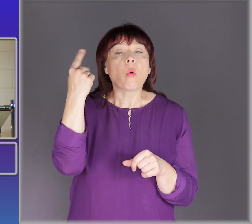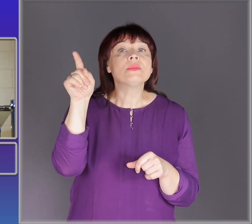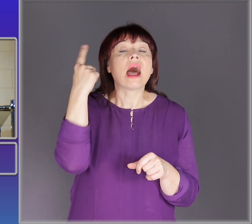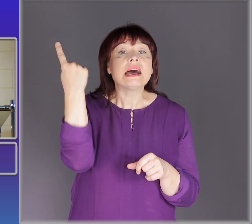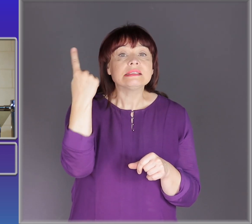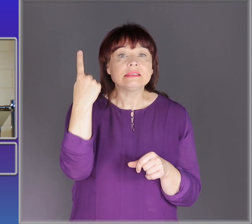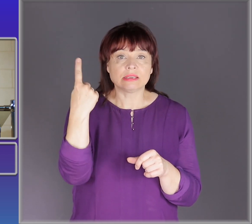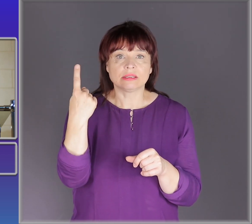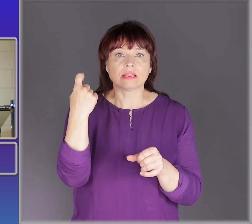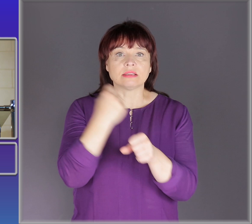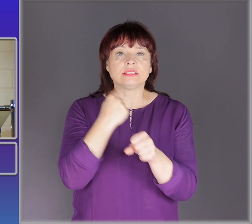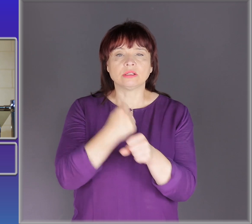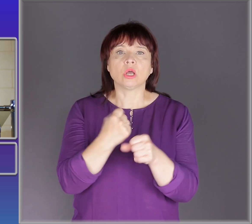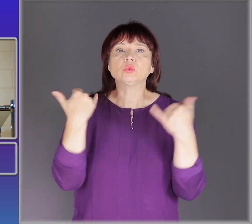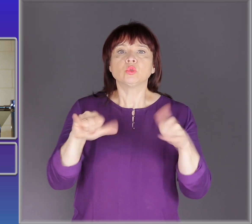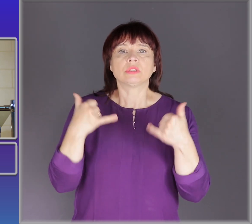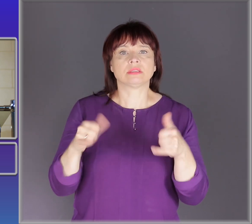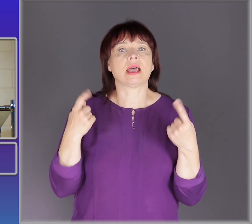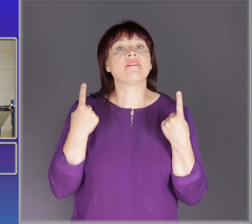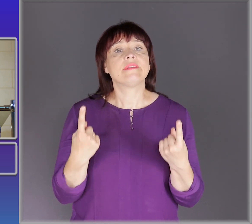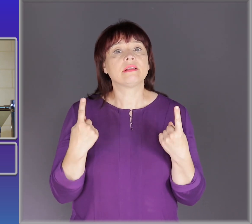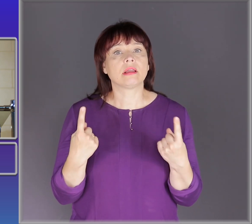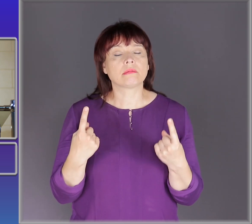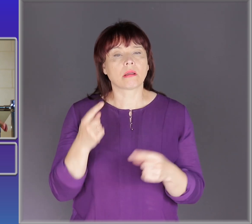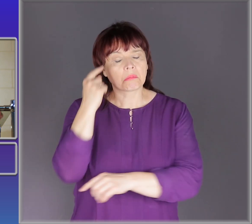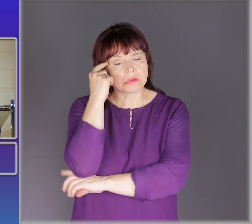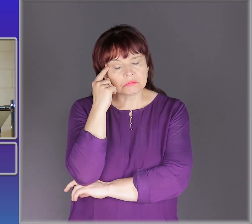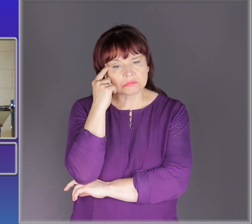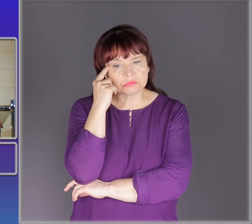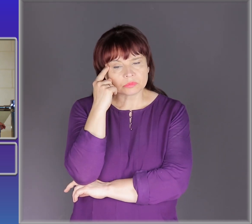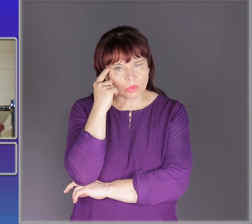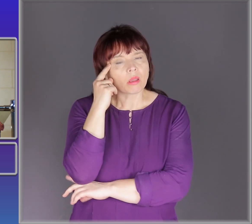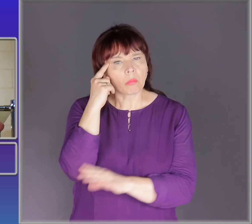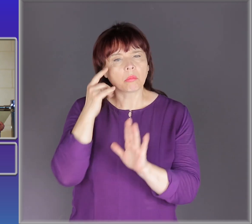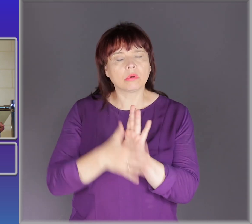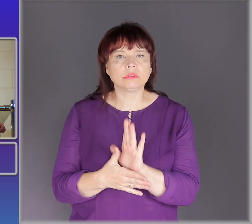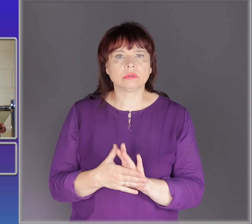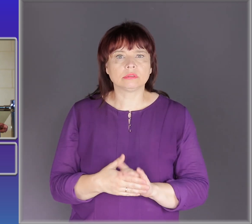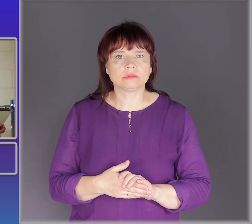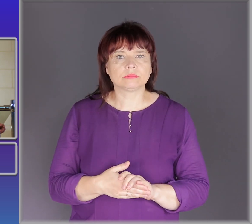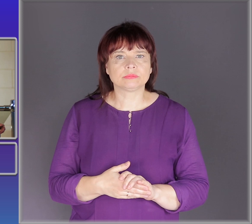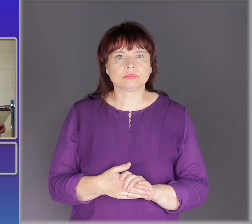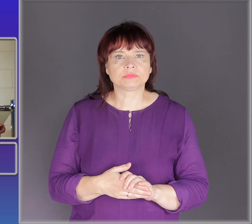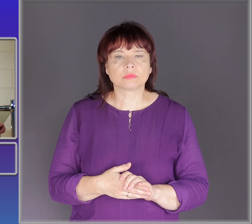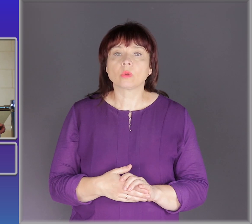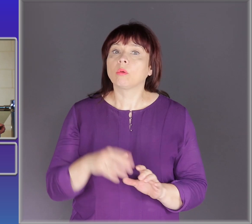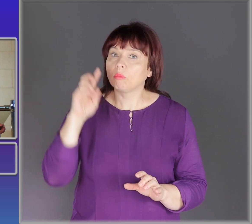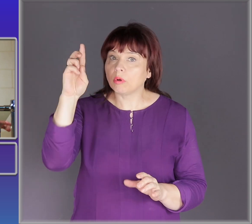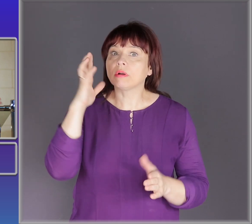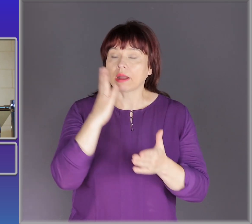творит чудеса великие задумавшись над этим я вдруг обнаружил что у